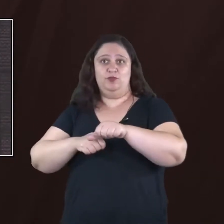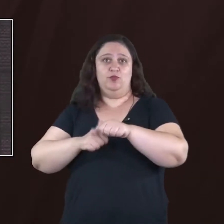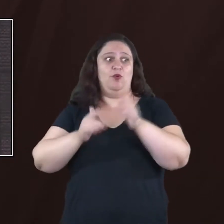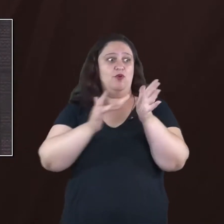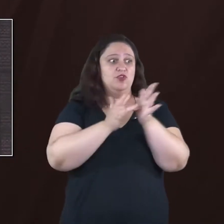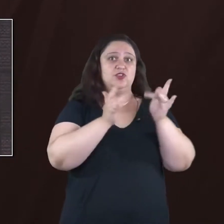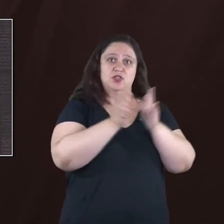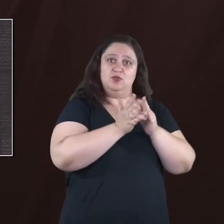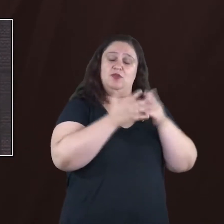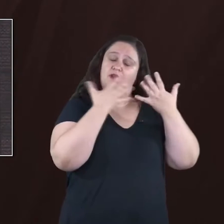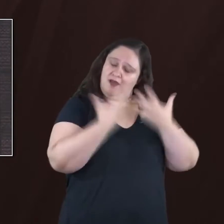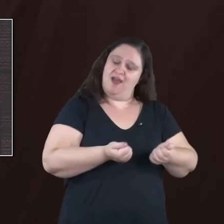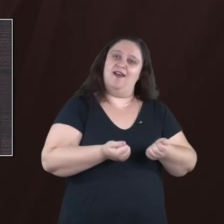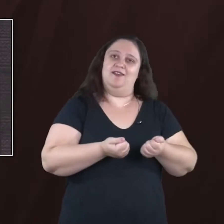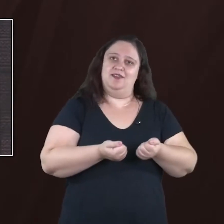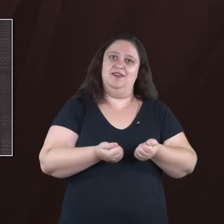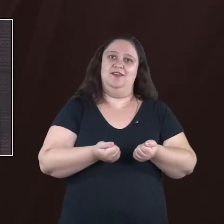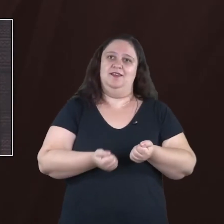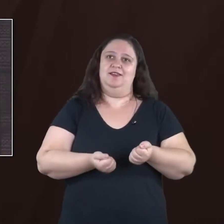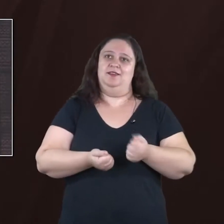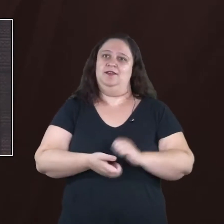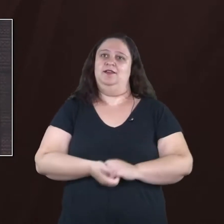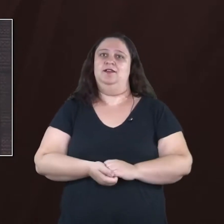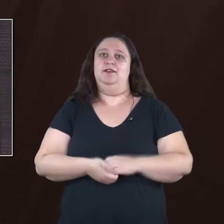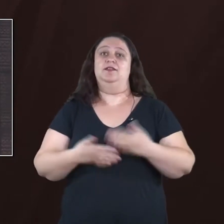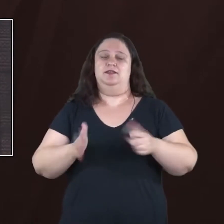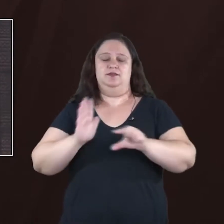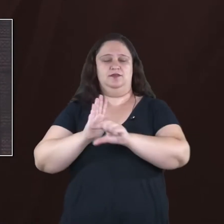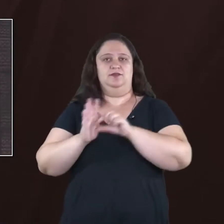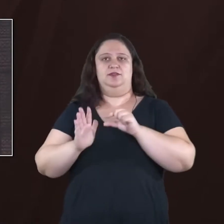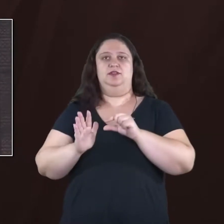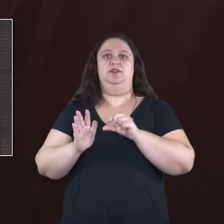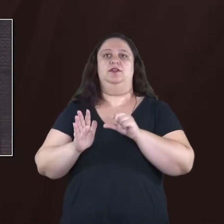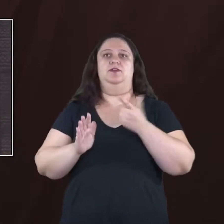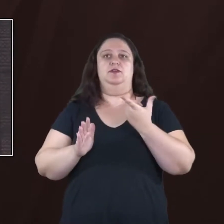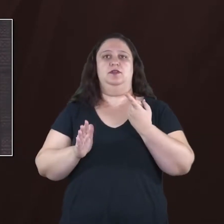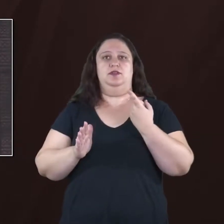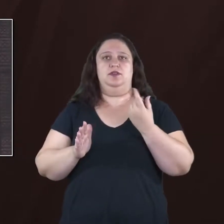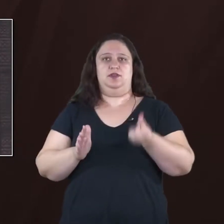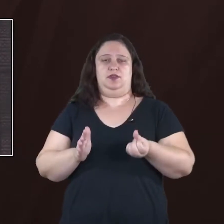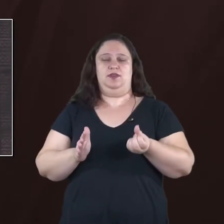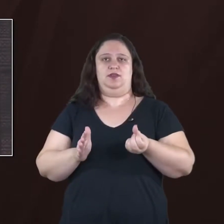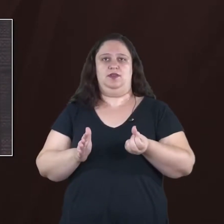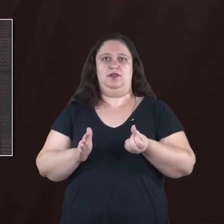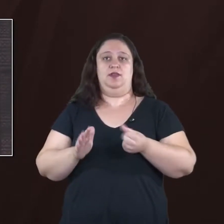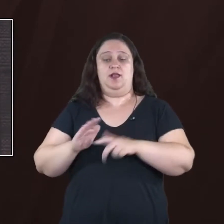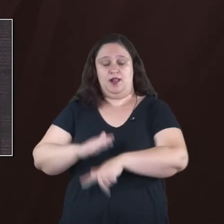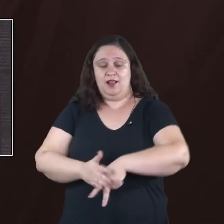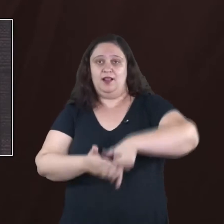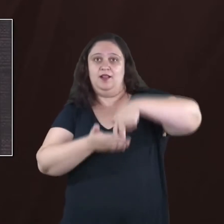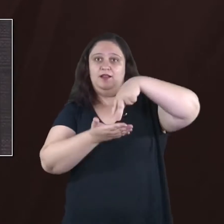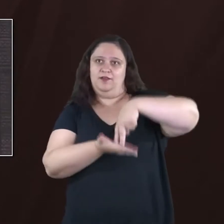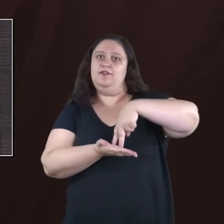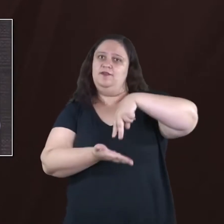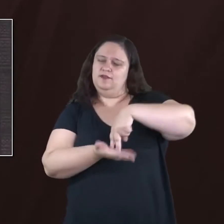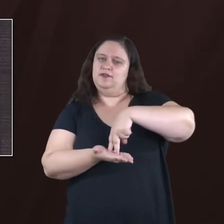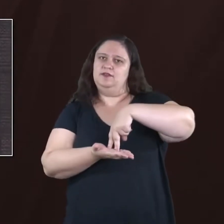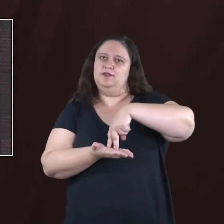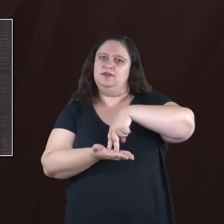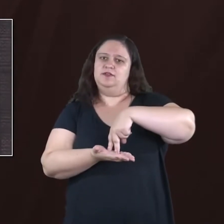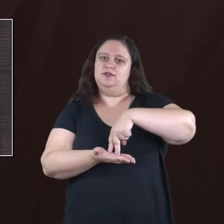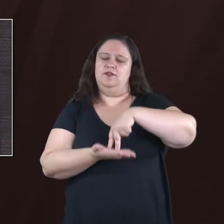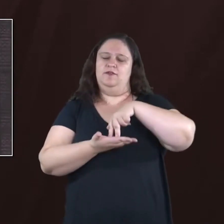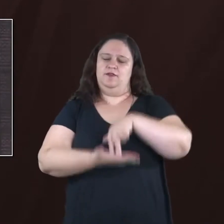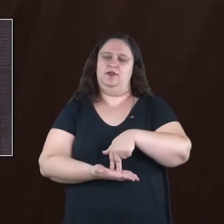clara que Deus ia usá-lo grandemente. Aí versículo 16: mas levanta-te e firma-te sobre os teus